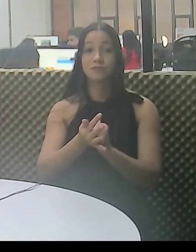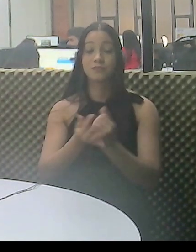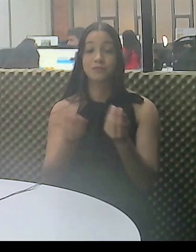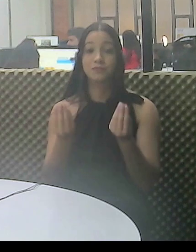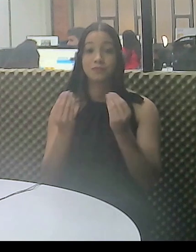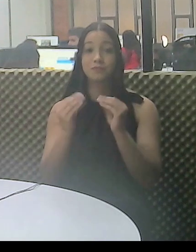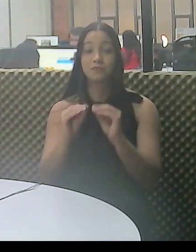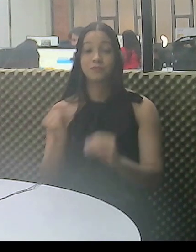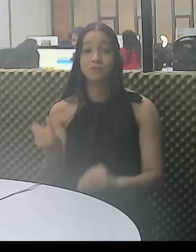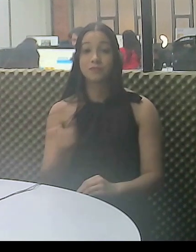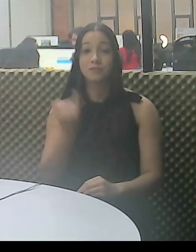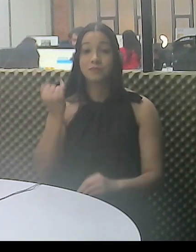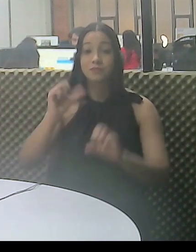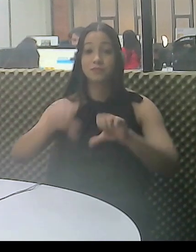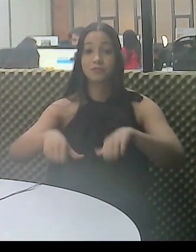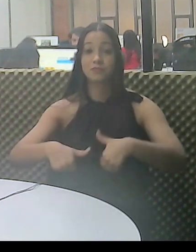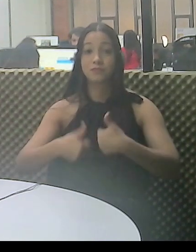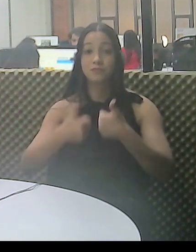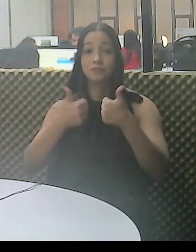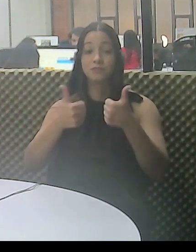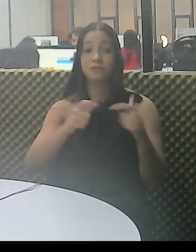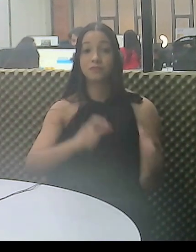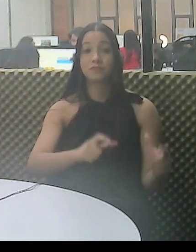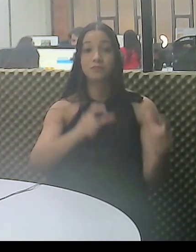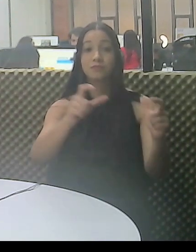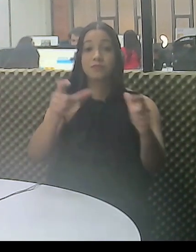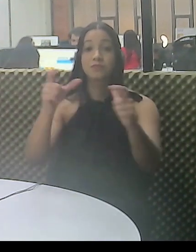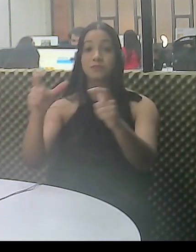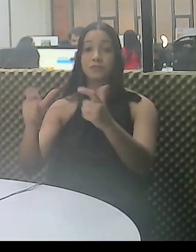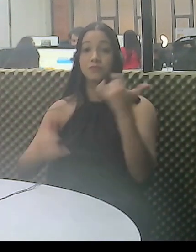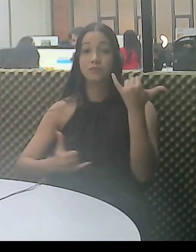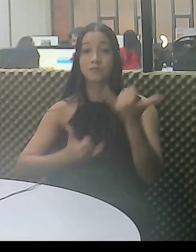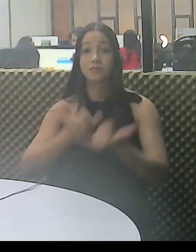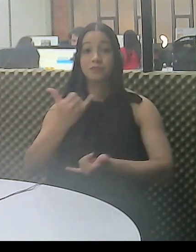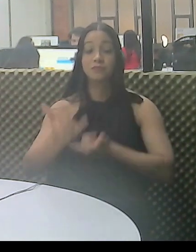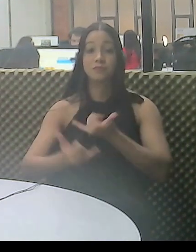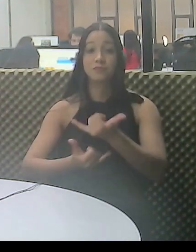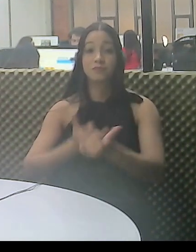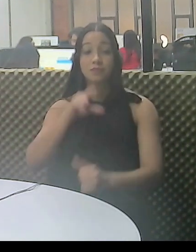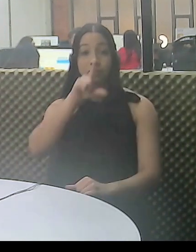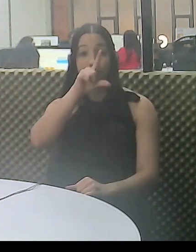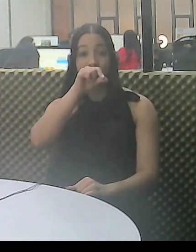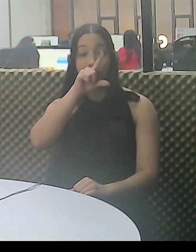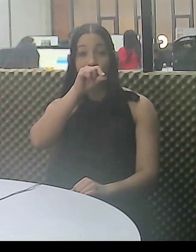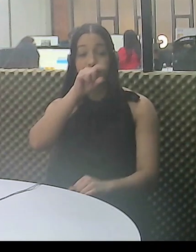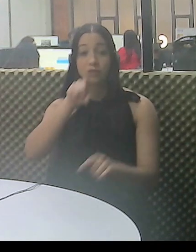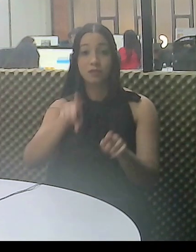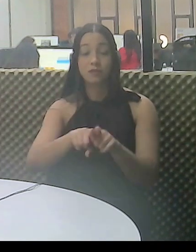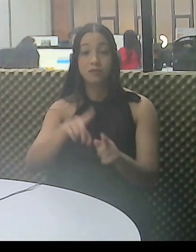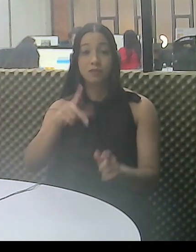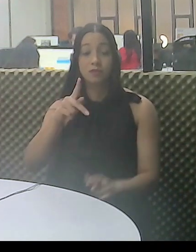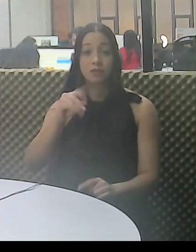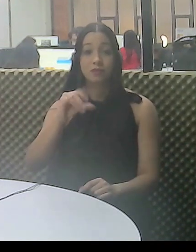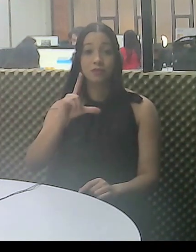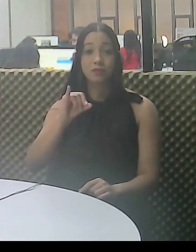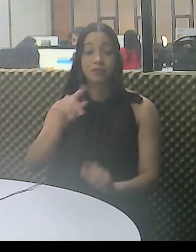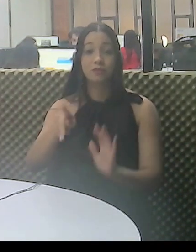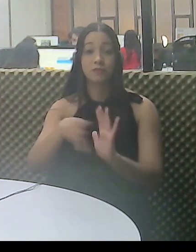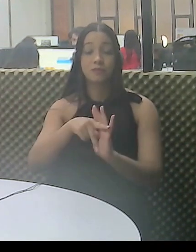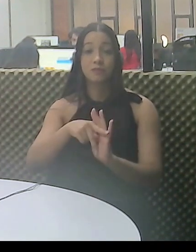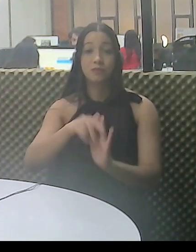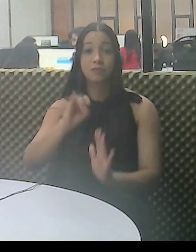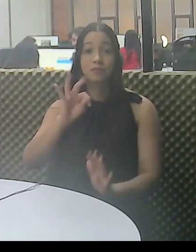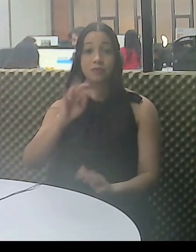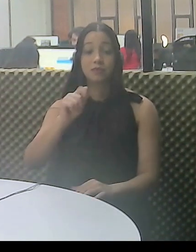implementando importantes melhorias em diversos espaços de recreação, como o Parque do Sabiá e o Poliesportivo Tapuirama.